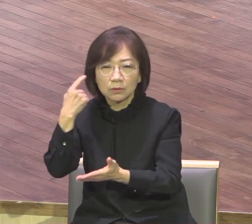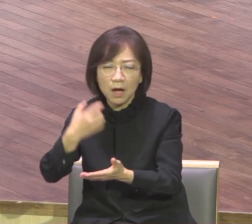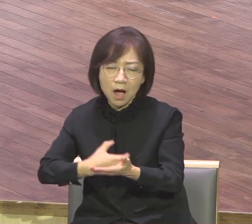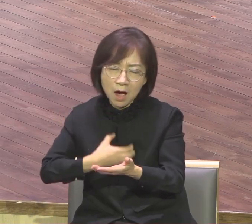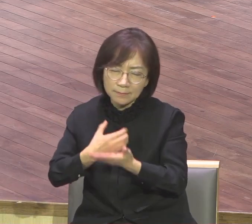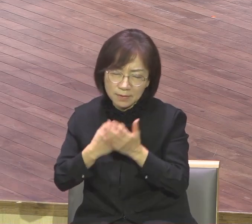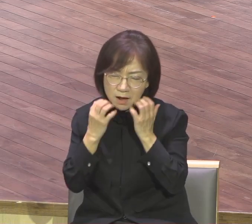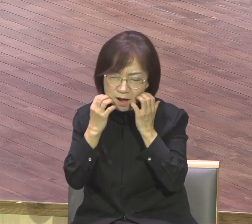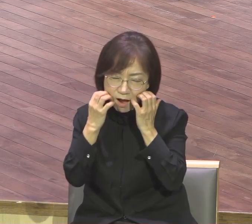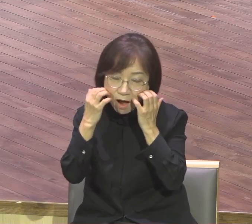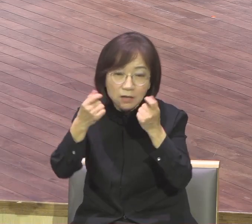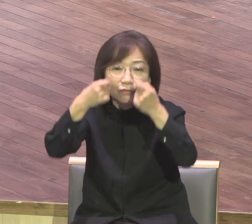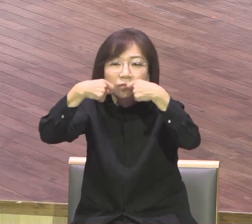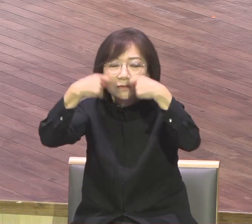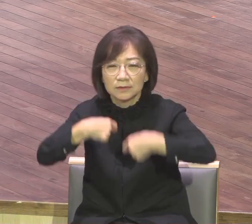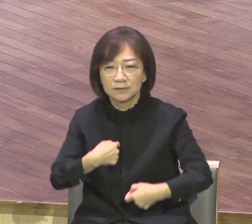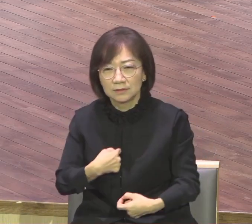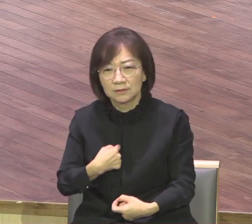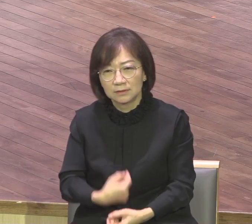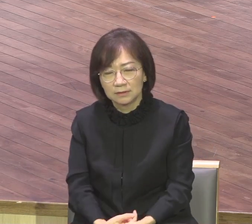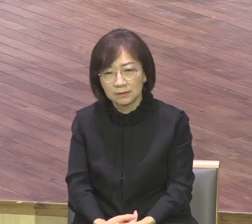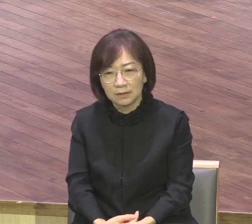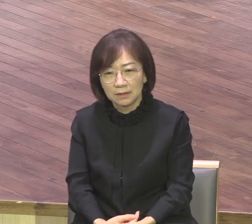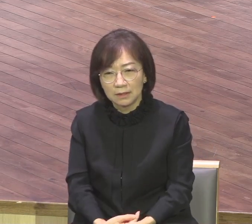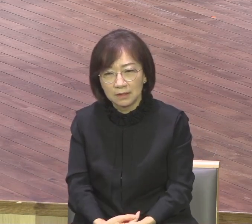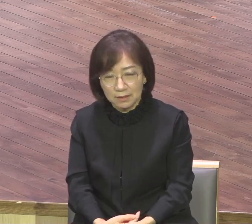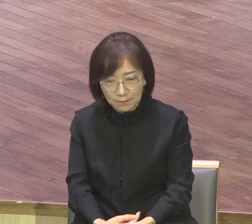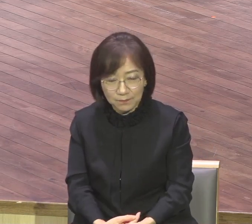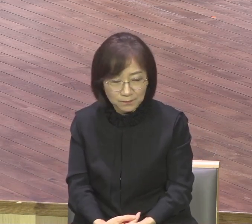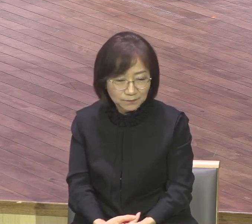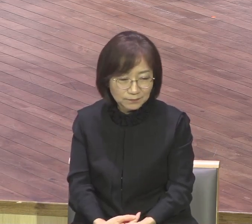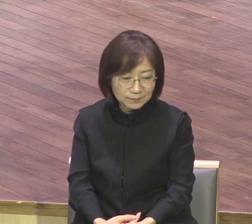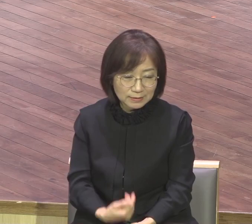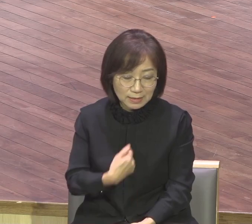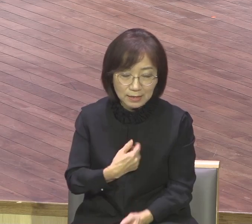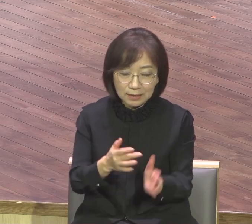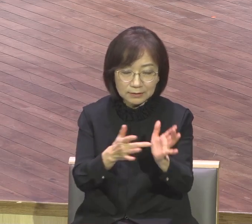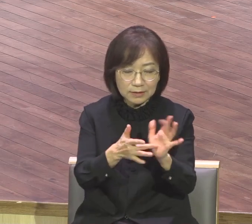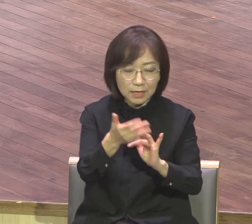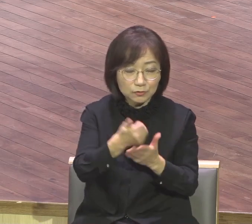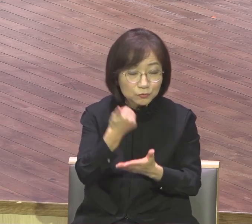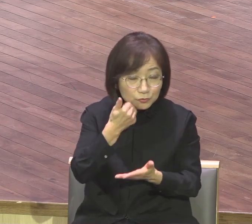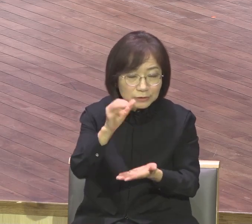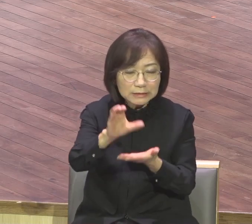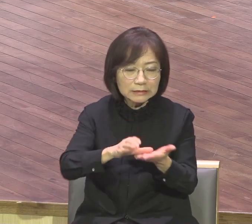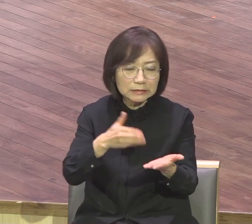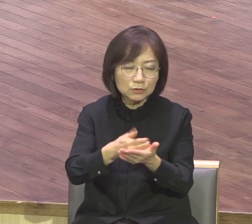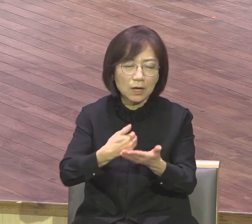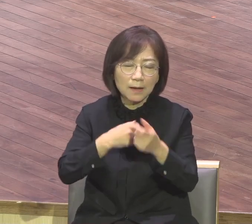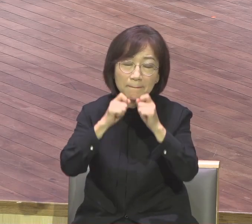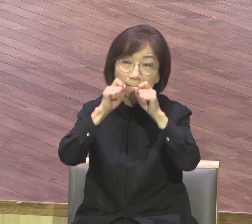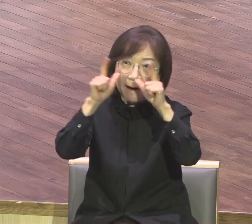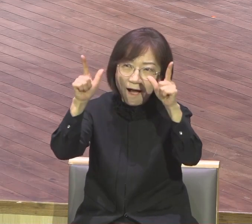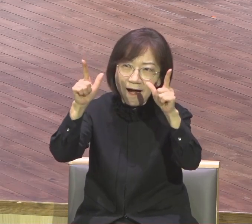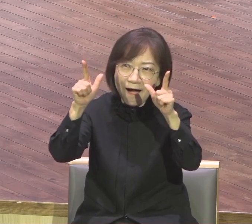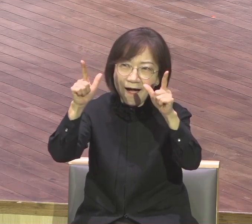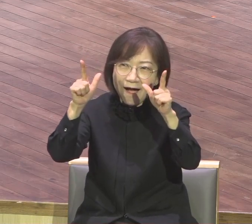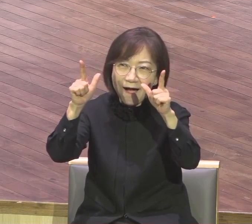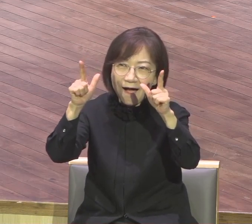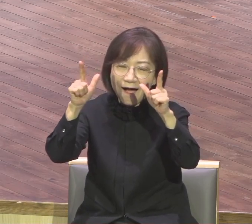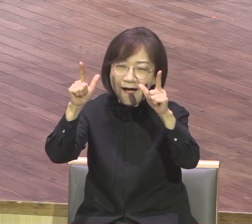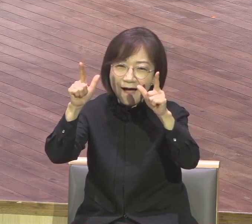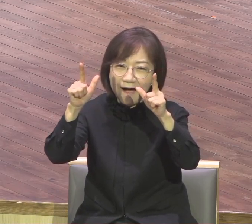ha creído en saberlo, tabor chaco, y se entiende por esto, ¿qué tiene? 이거를 내가 깊이 간직하고 있는데 이거를